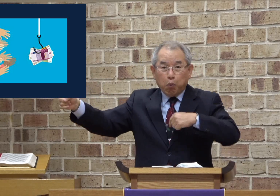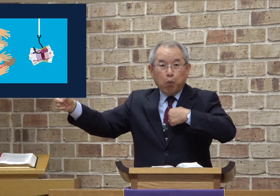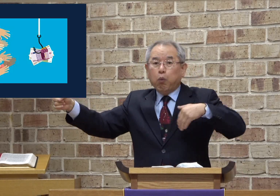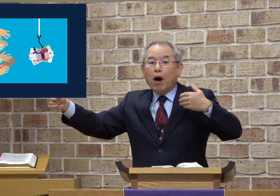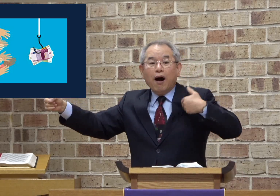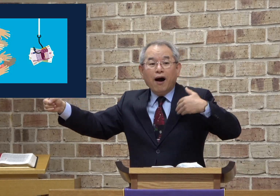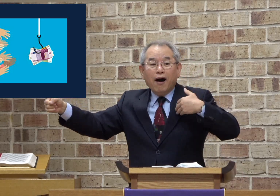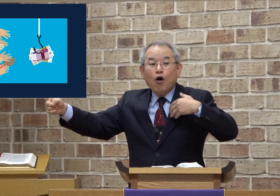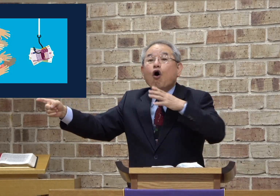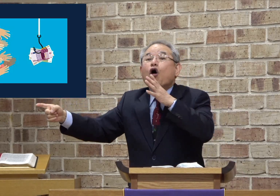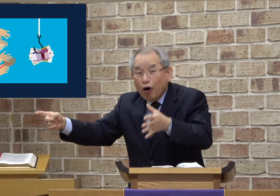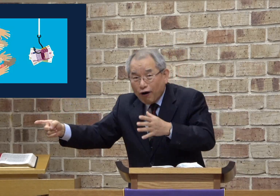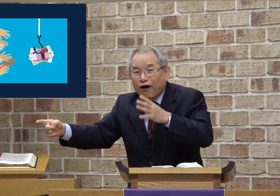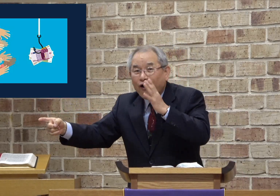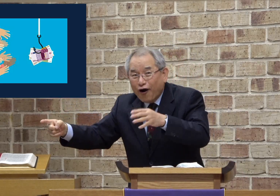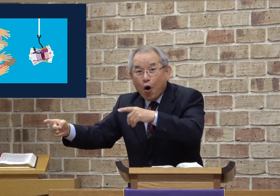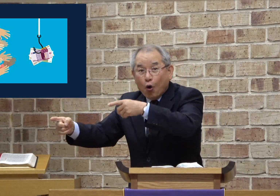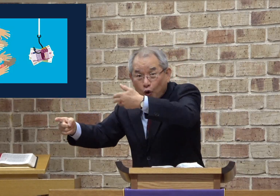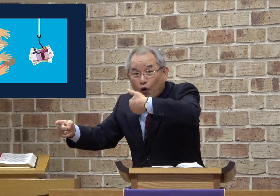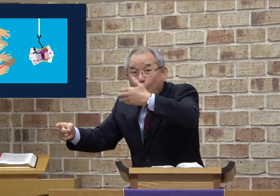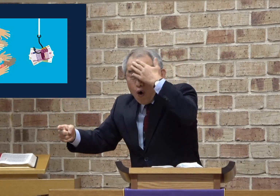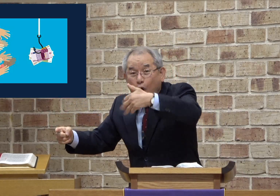세상 사람들의 마음과 행동에는